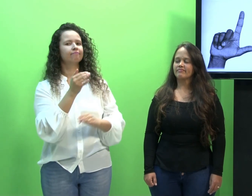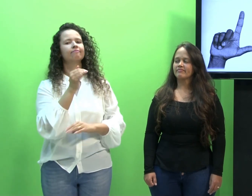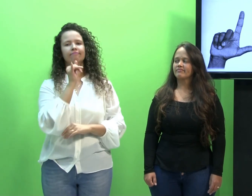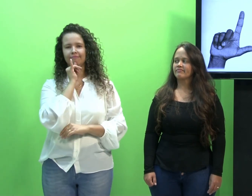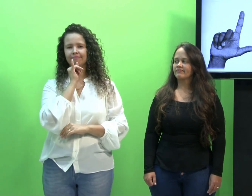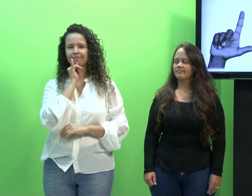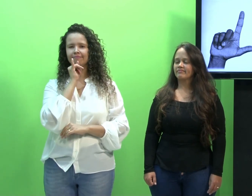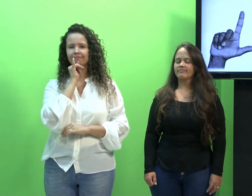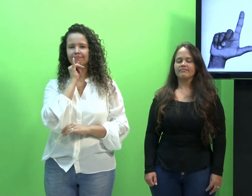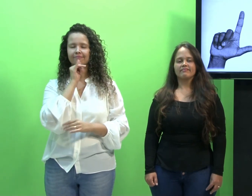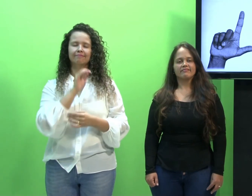Exemplos: